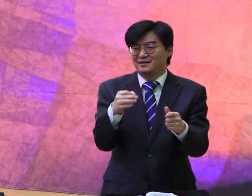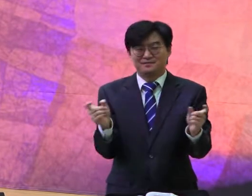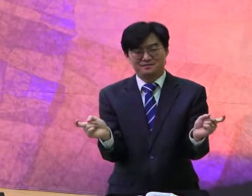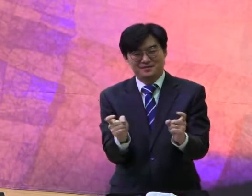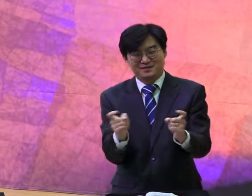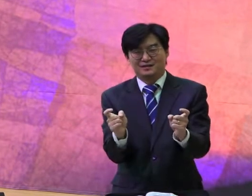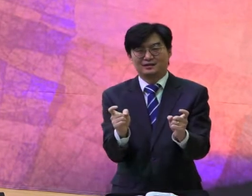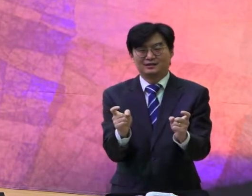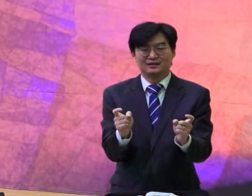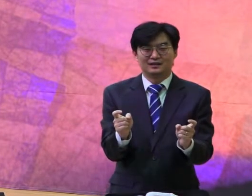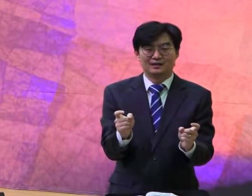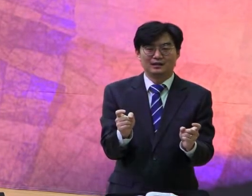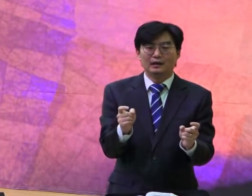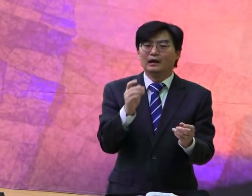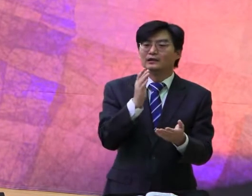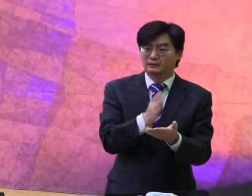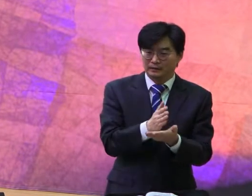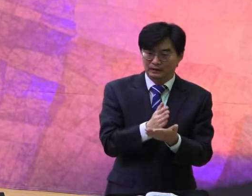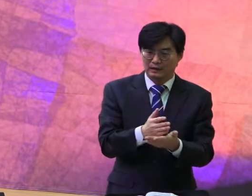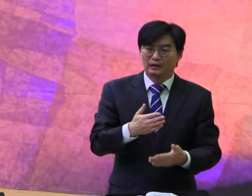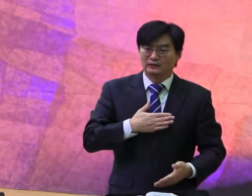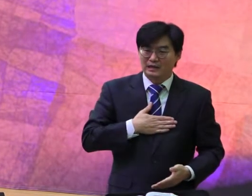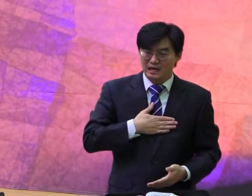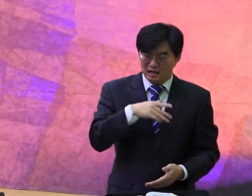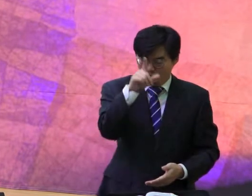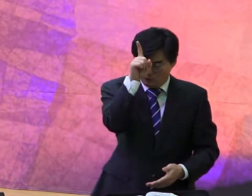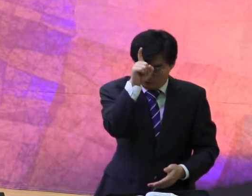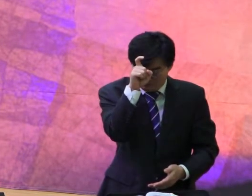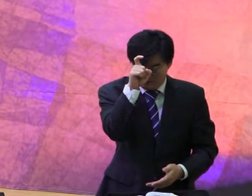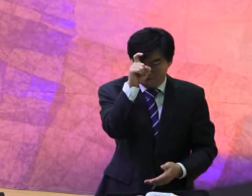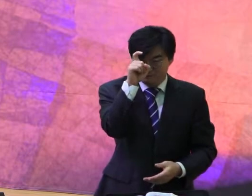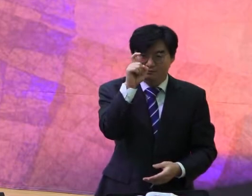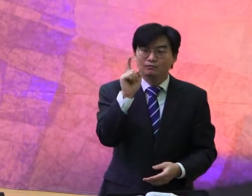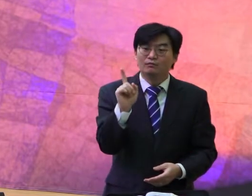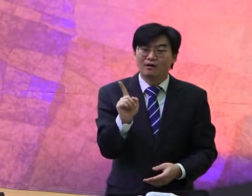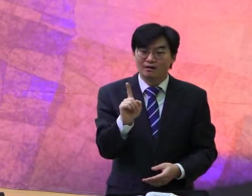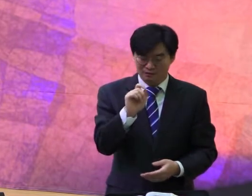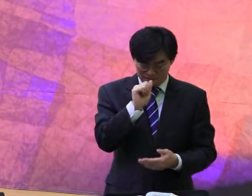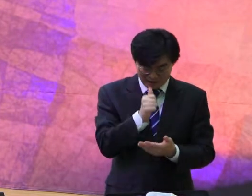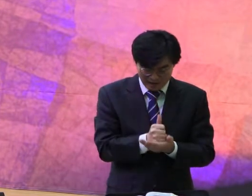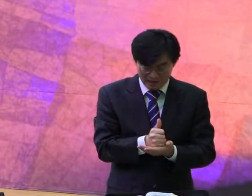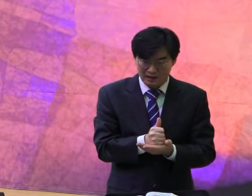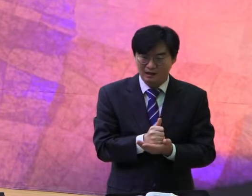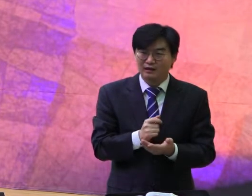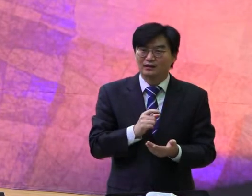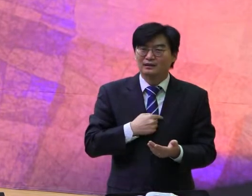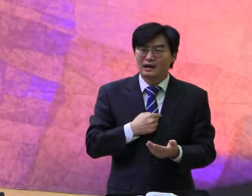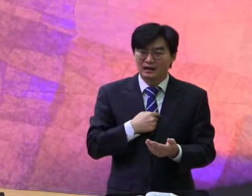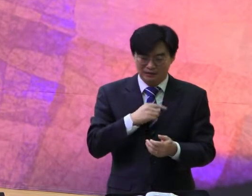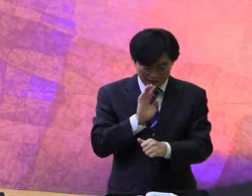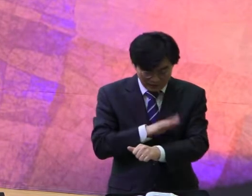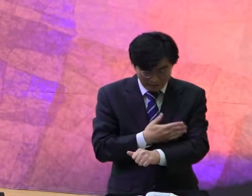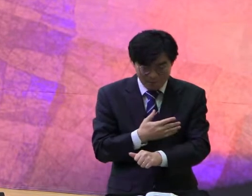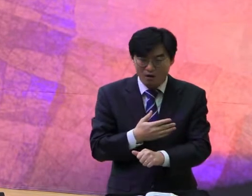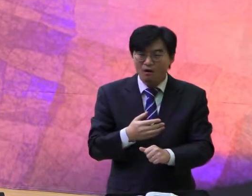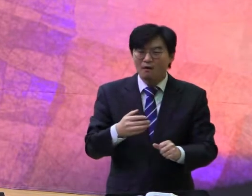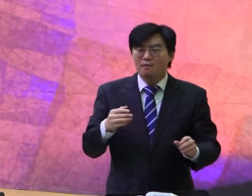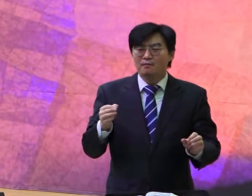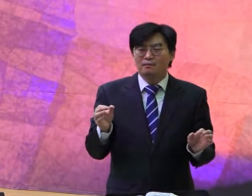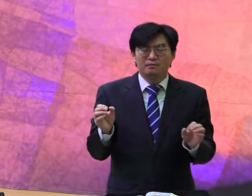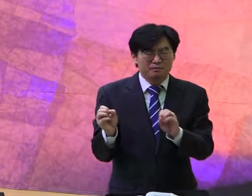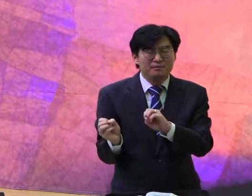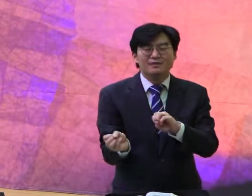옛사람이 죽고 내 안에 예수님께서 사시는 것, 내가 예수님의 뜻대로 살아가는 것, 예수님을 따라가는